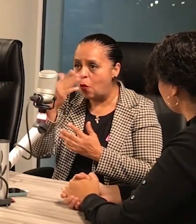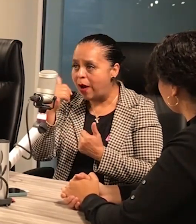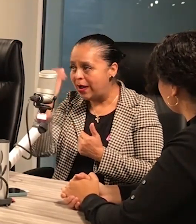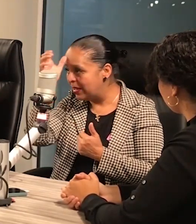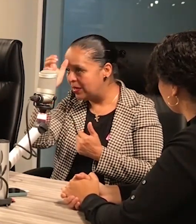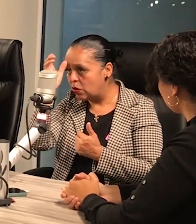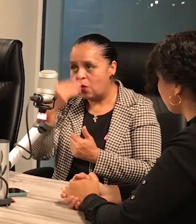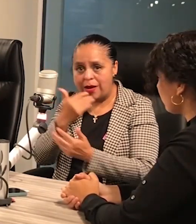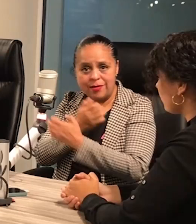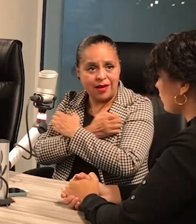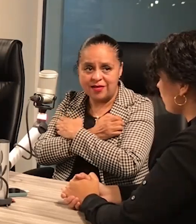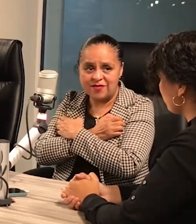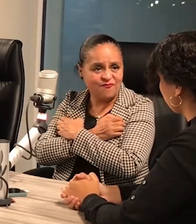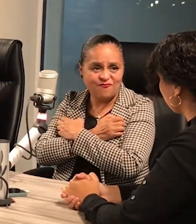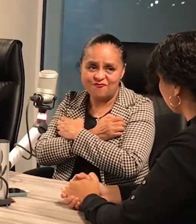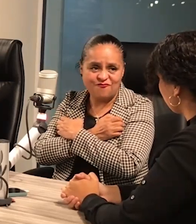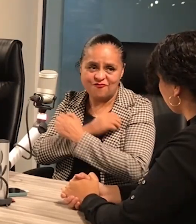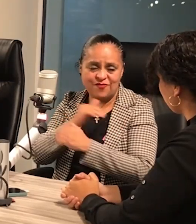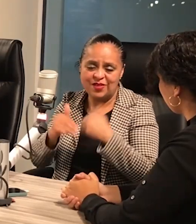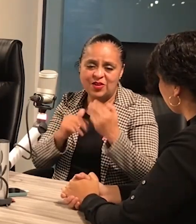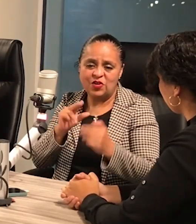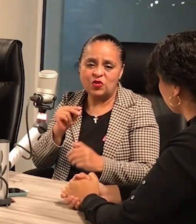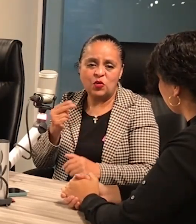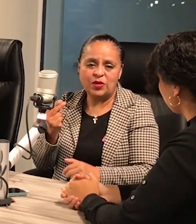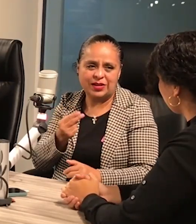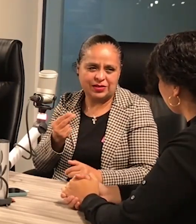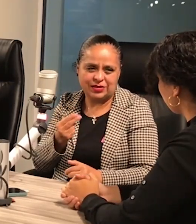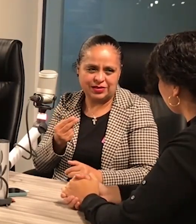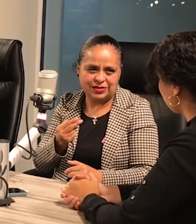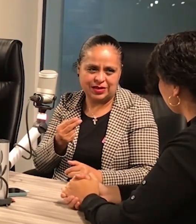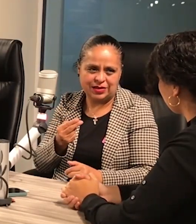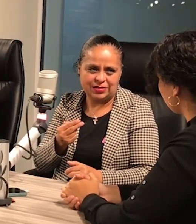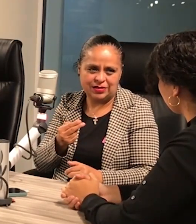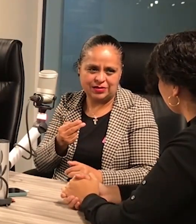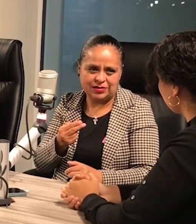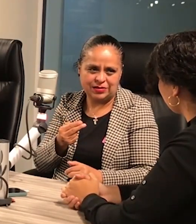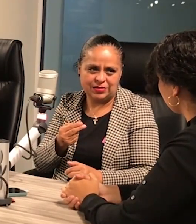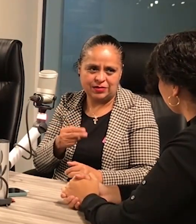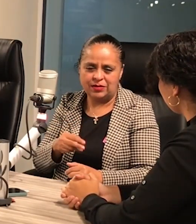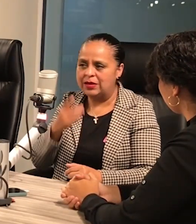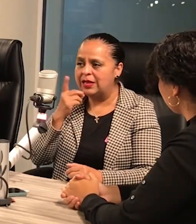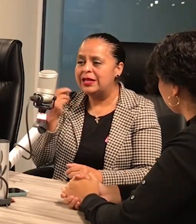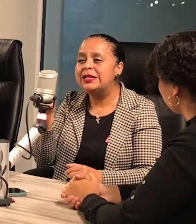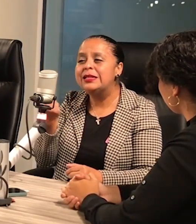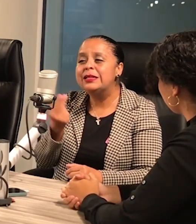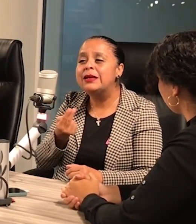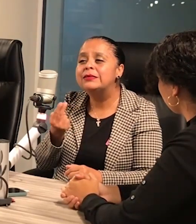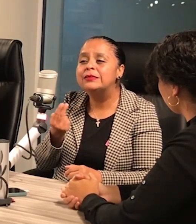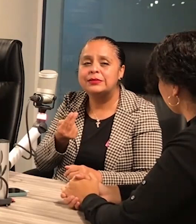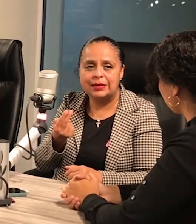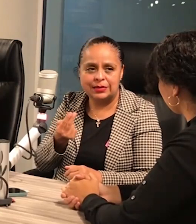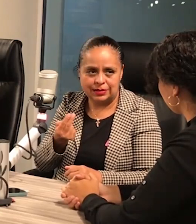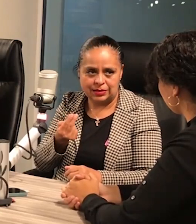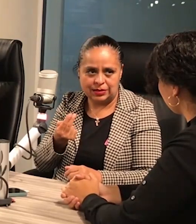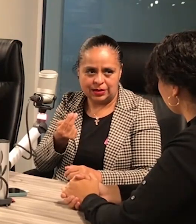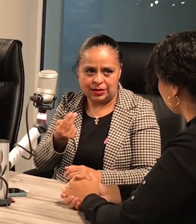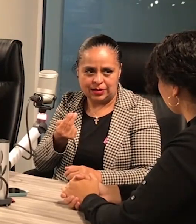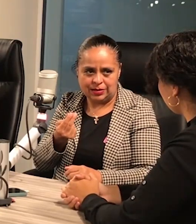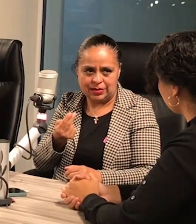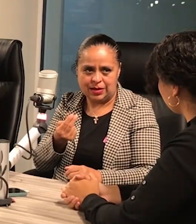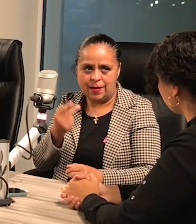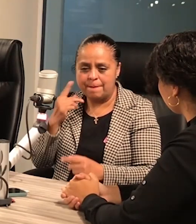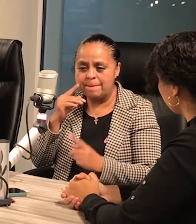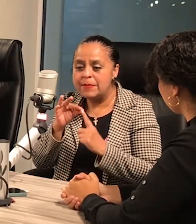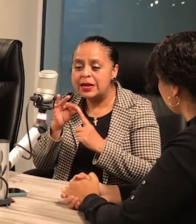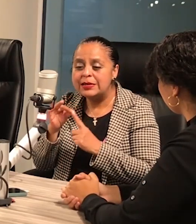sin educación es condescendencia, y no necesitamos más condescendencia, ¿no? Necesitamos que se hagan conscientes y que se hagan